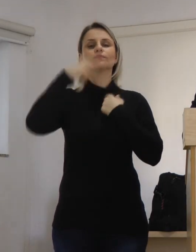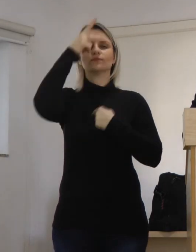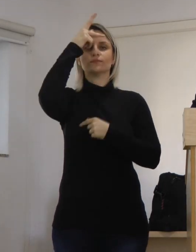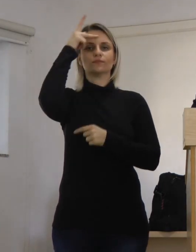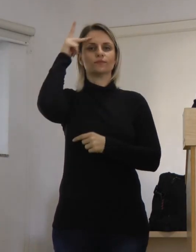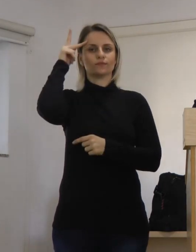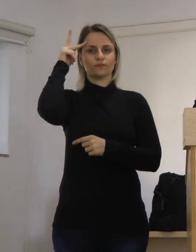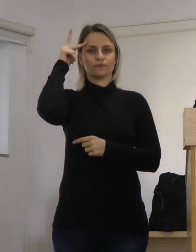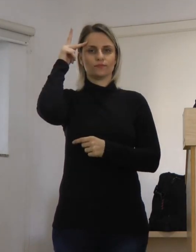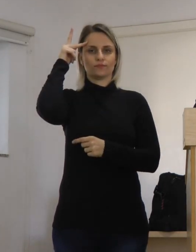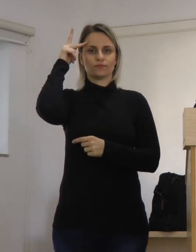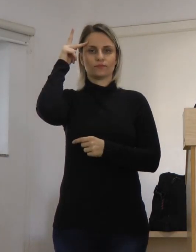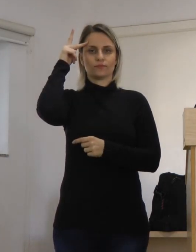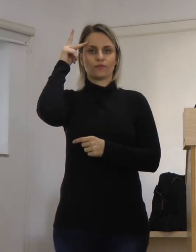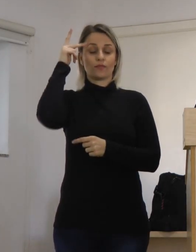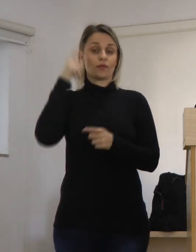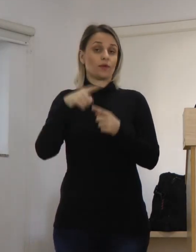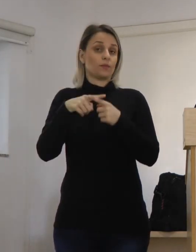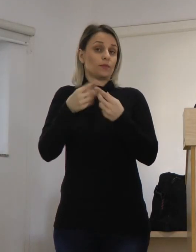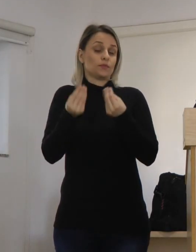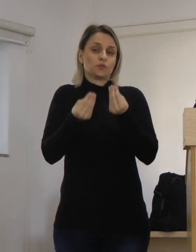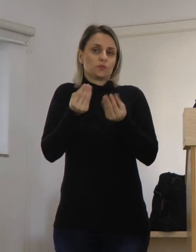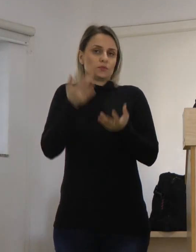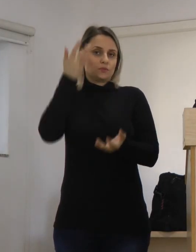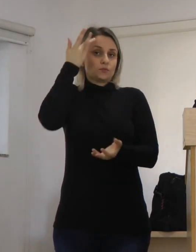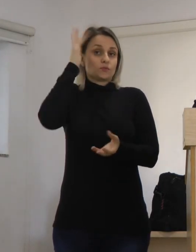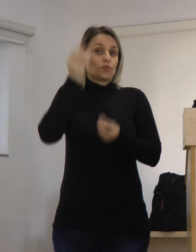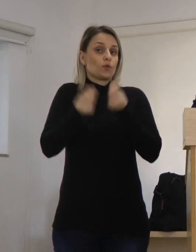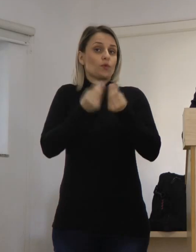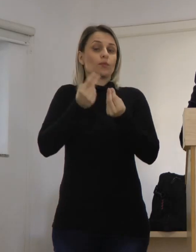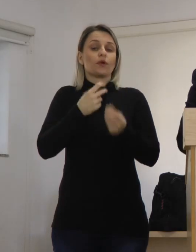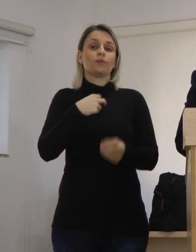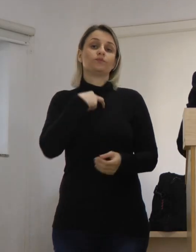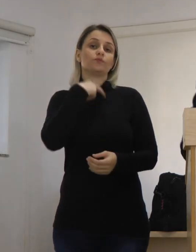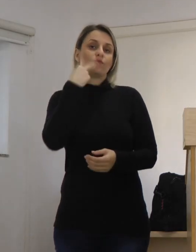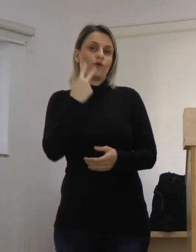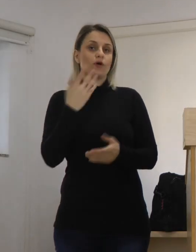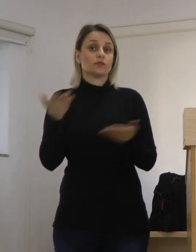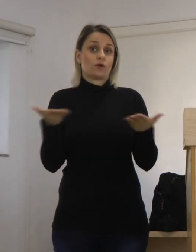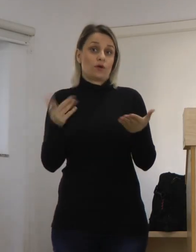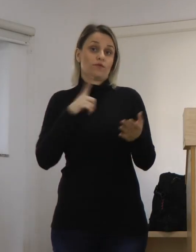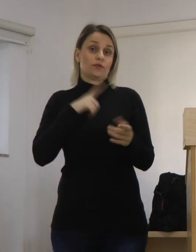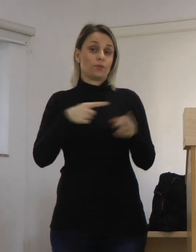Como a gente não sabe como é que eram essas vozes cristalinas, a gente vai colocar uma música.